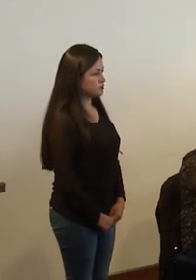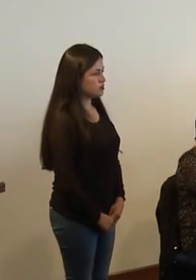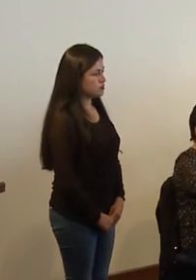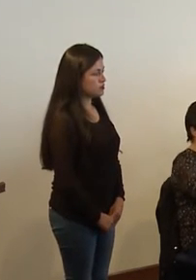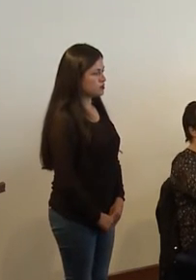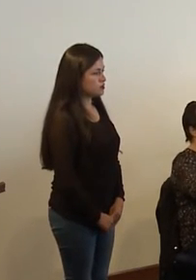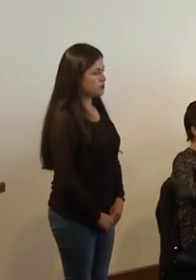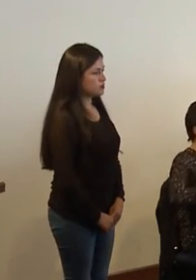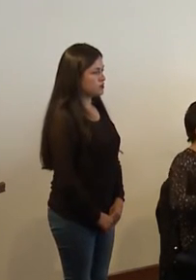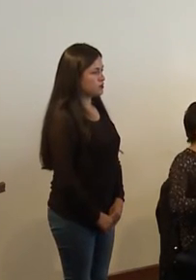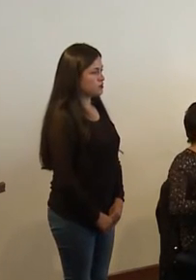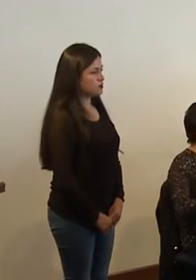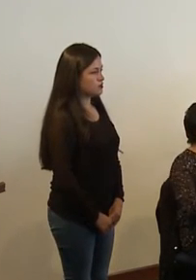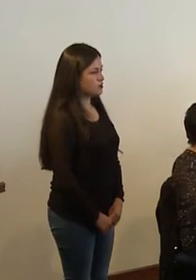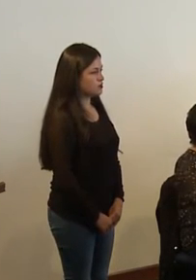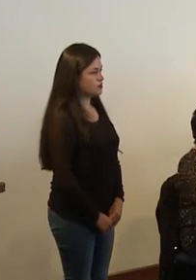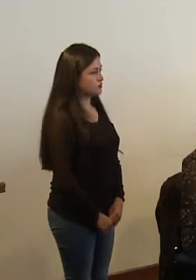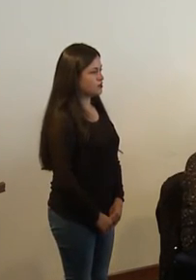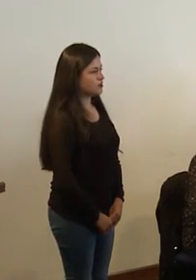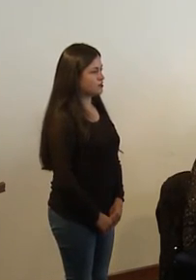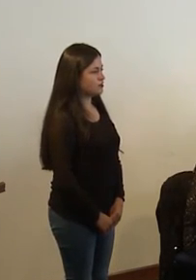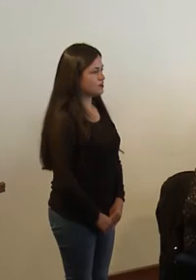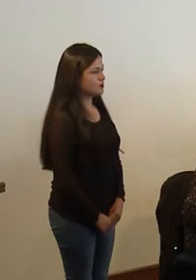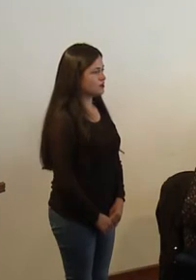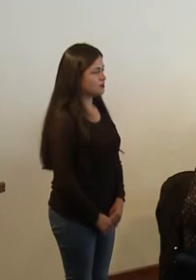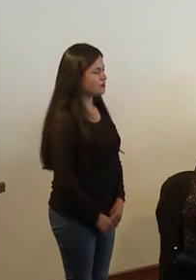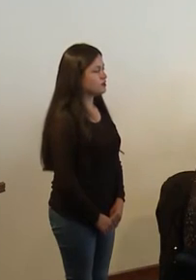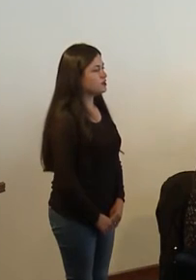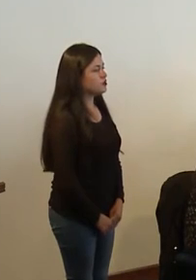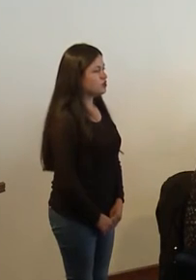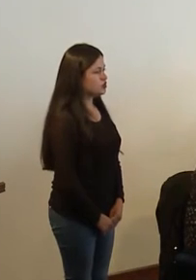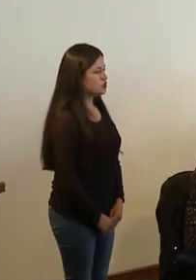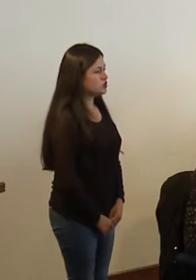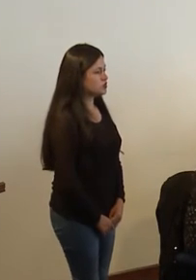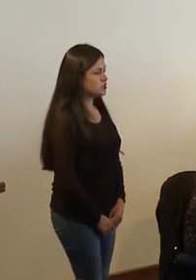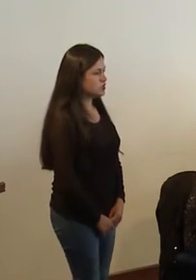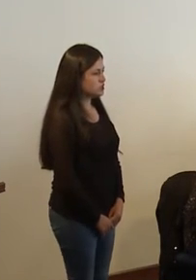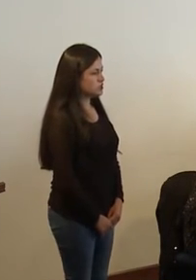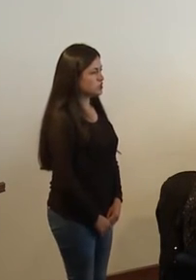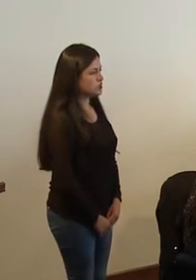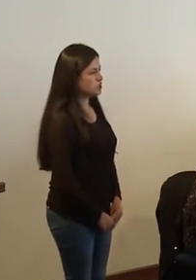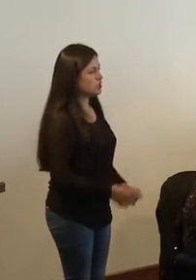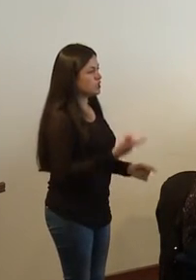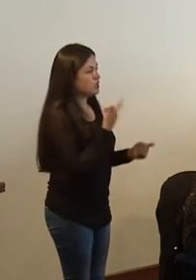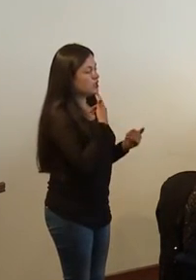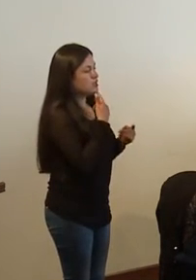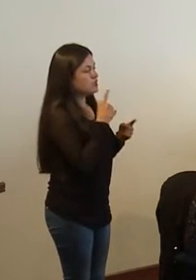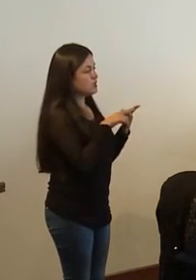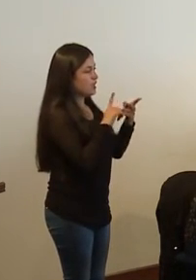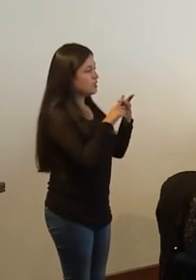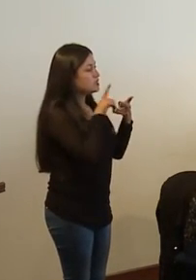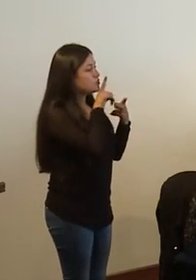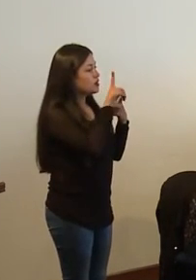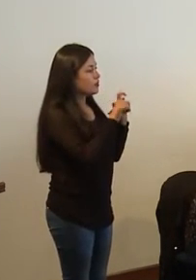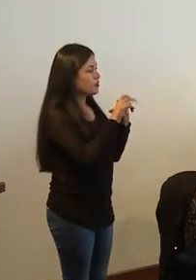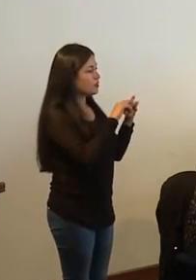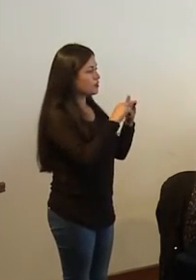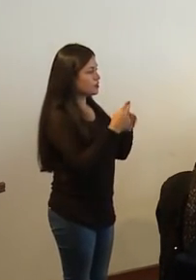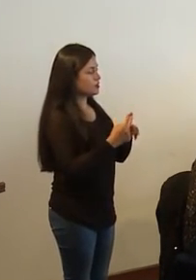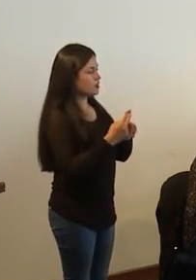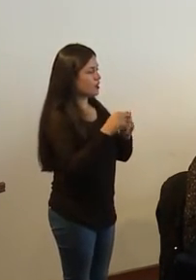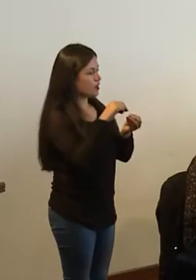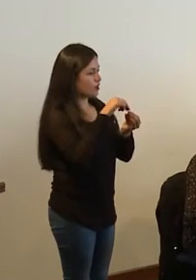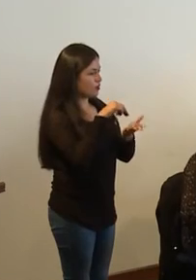momento en donde hablemos un tanto más de las respuestas hacia el contexto en este sentido de